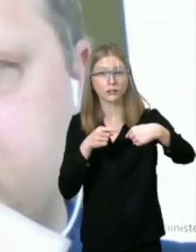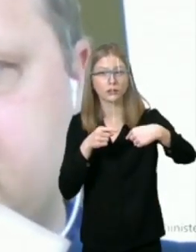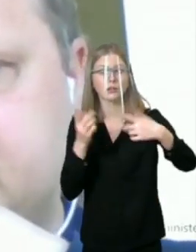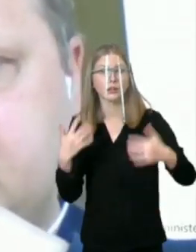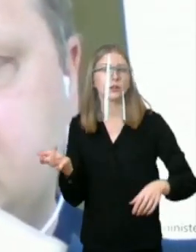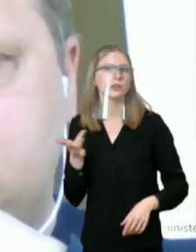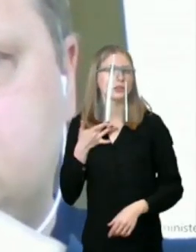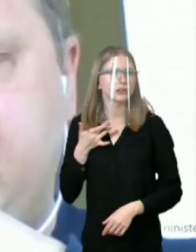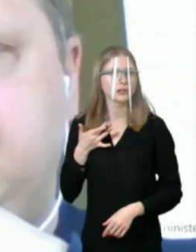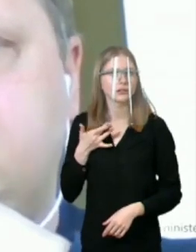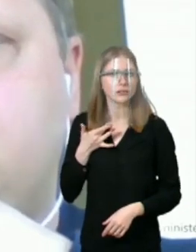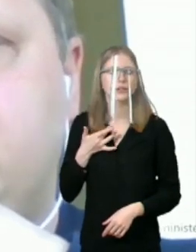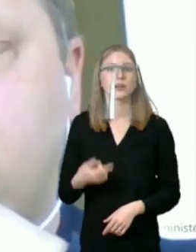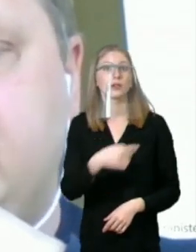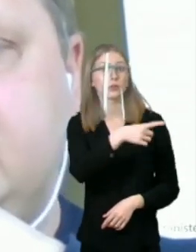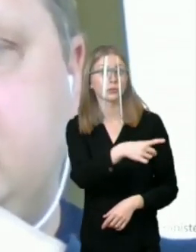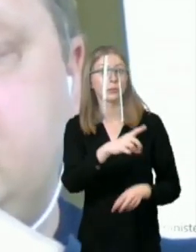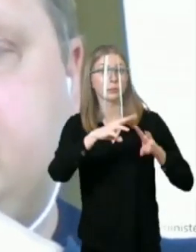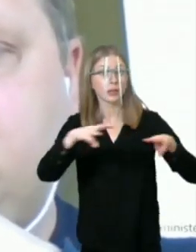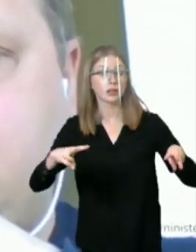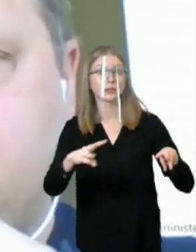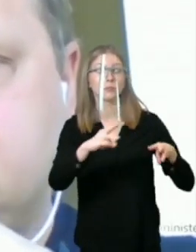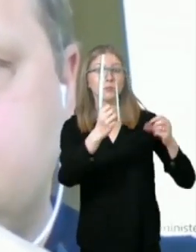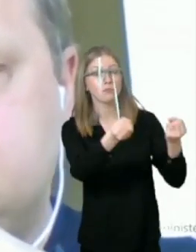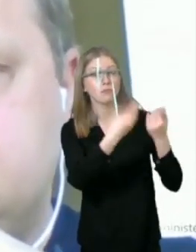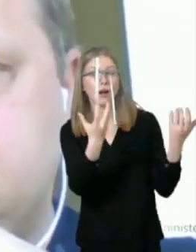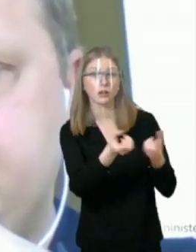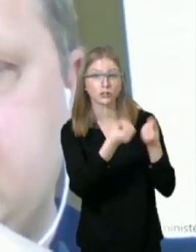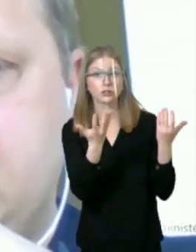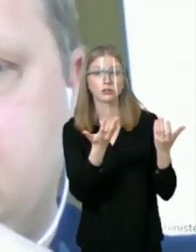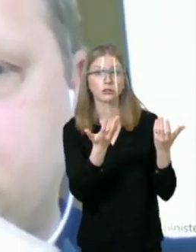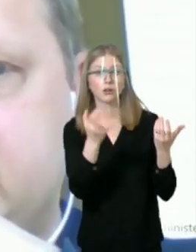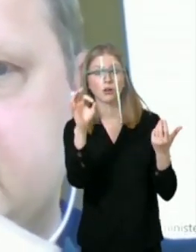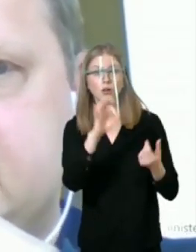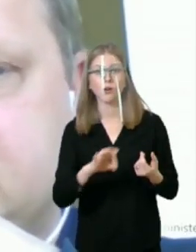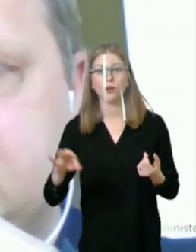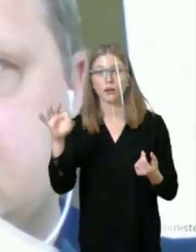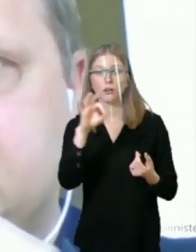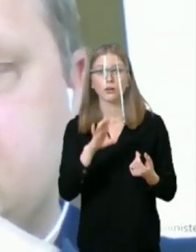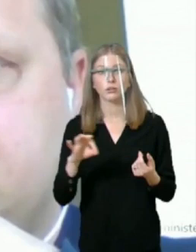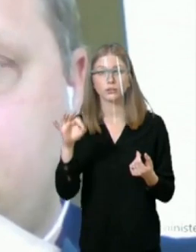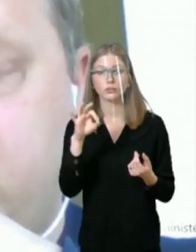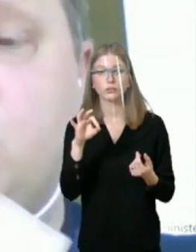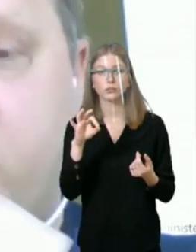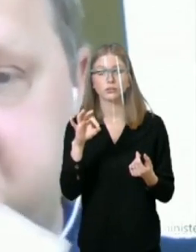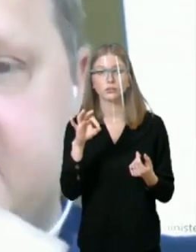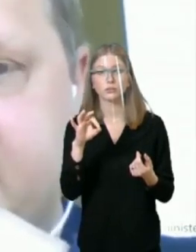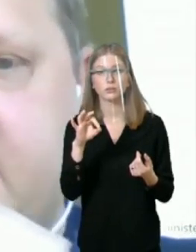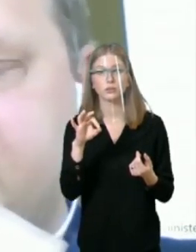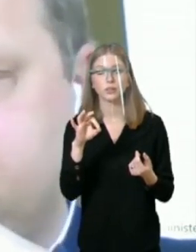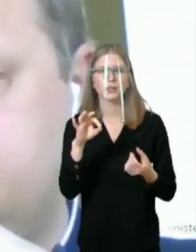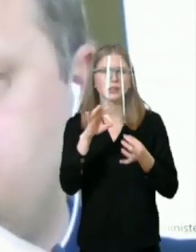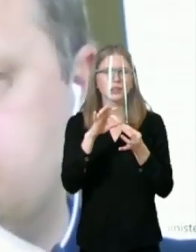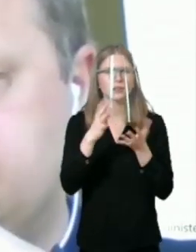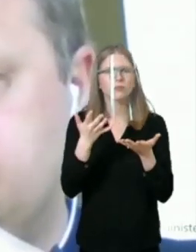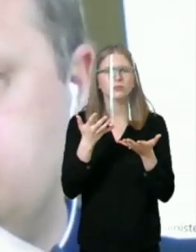pareikalavusi ministrė, kad jūs paaiškintumėte, kokiais kriterijais vadovaujantis bus atšauktas, kokiais konkrečiais kriterijais